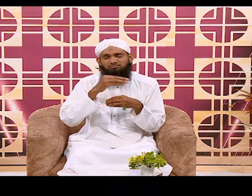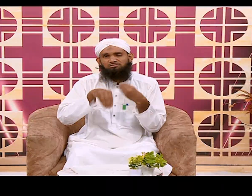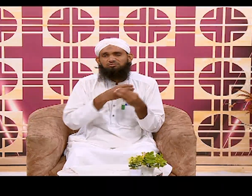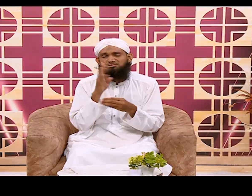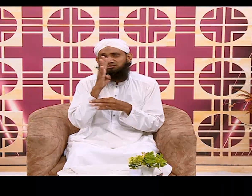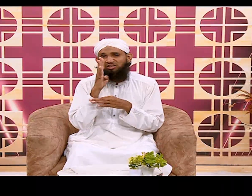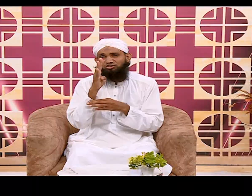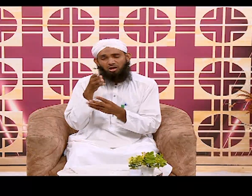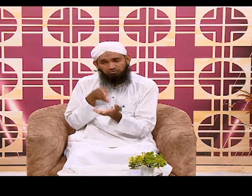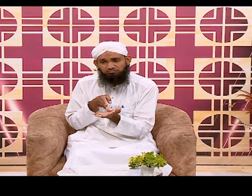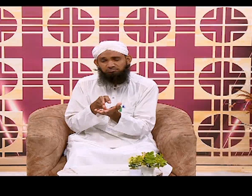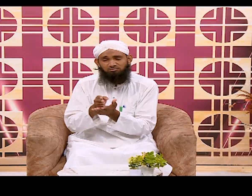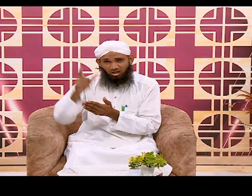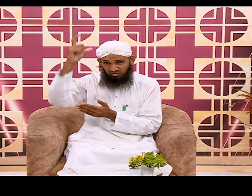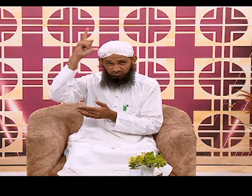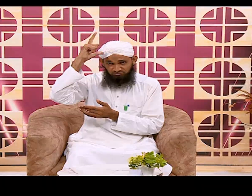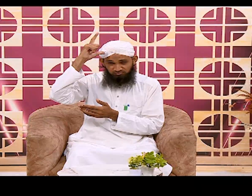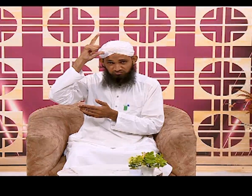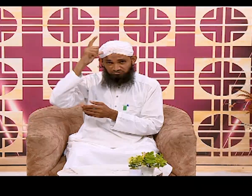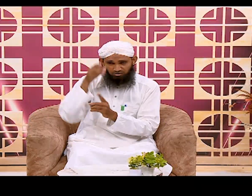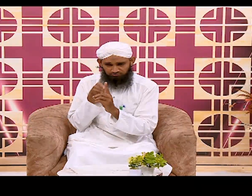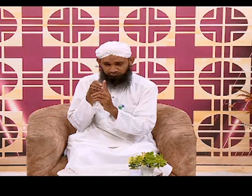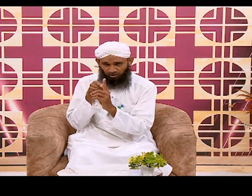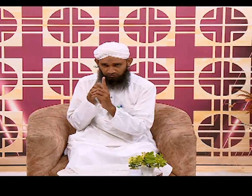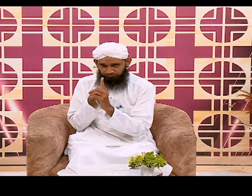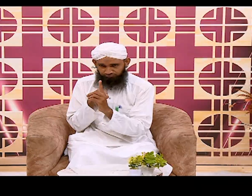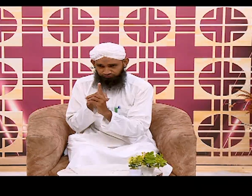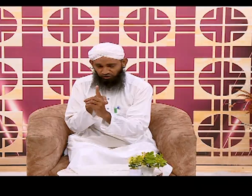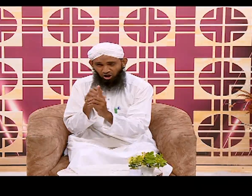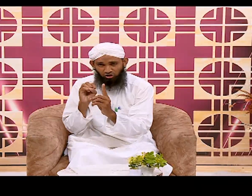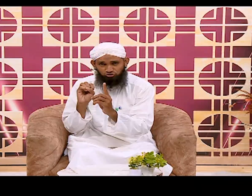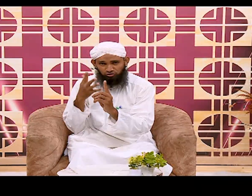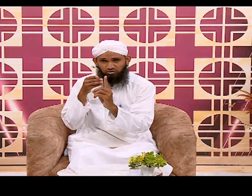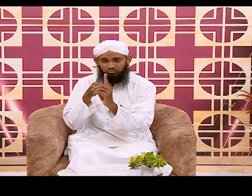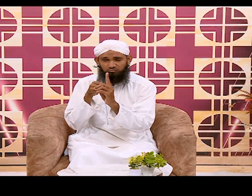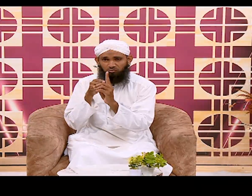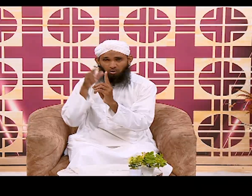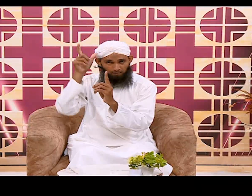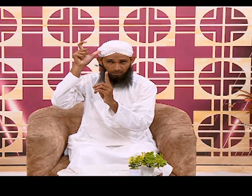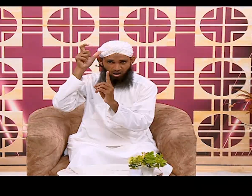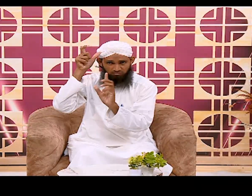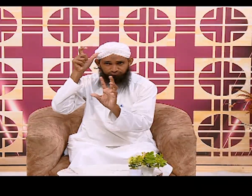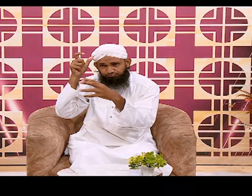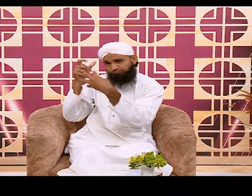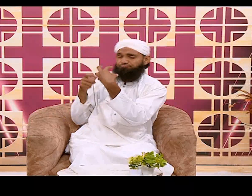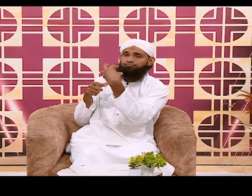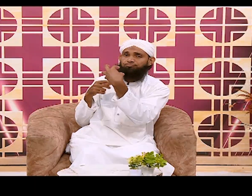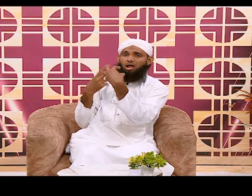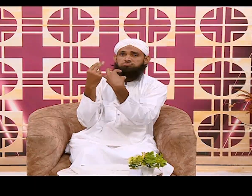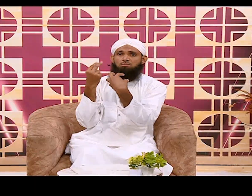ہوا۔ اس وقت ایک بیل میرے آگے آگے چل رہا تھا۔ اچانک اس بیل نے میری طرف دیکھا اور کہا، اے عبد